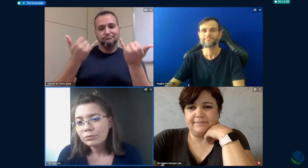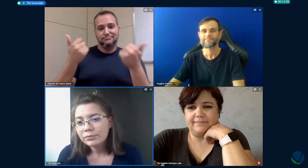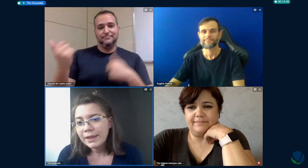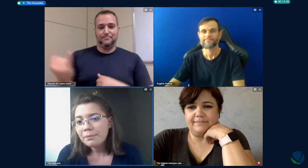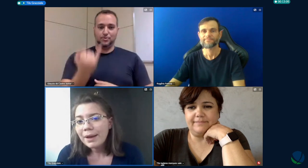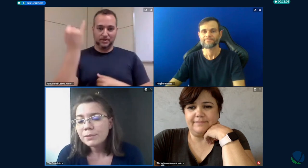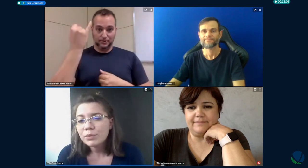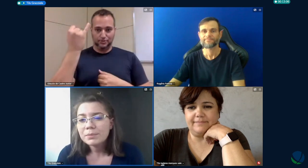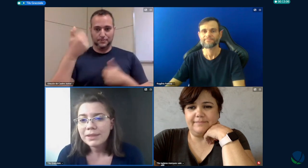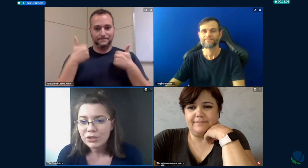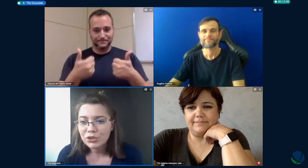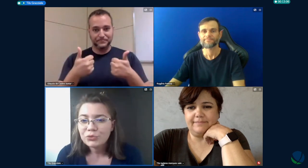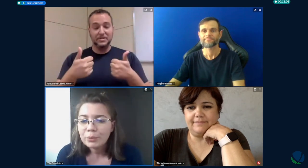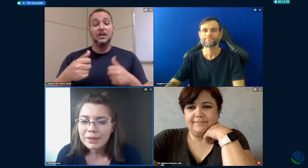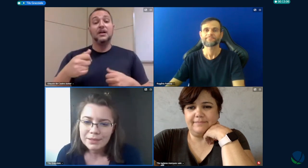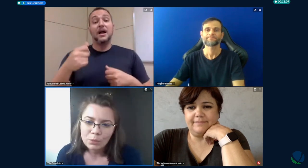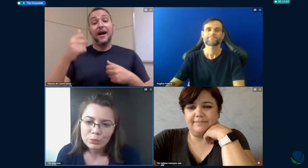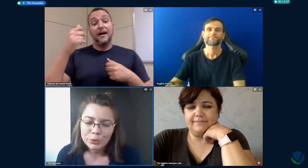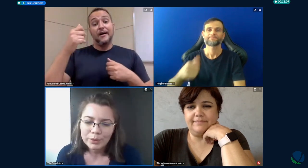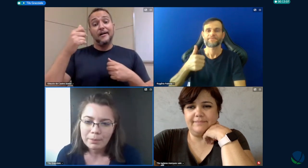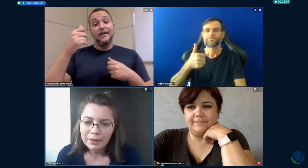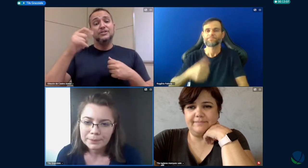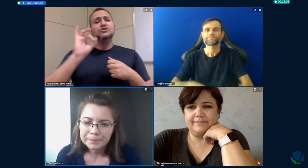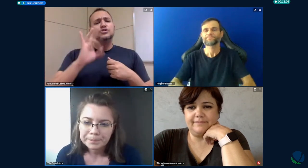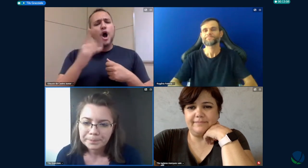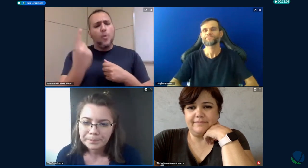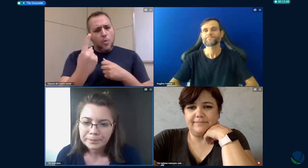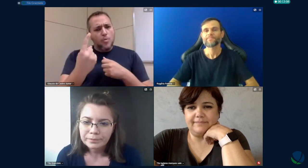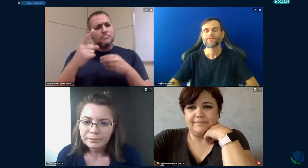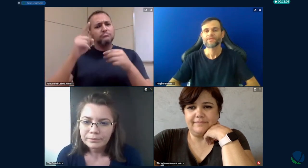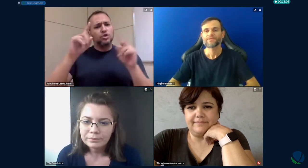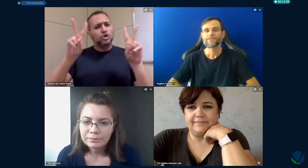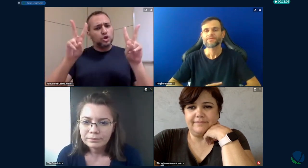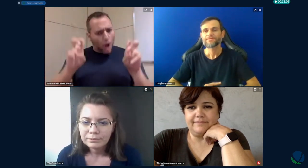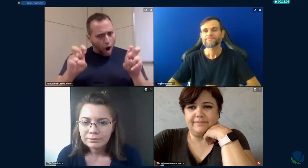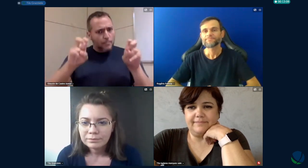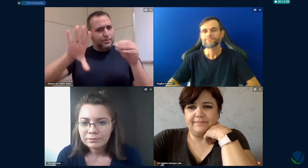surdas vão ter mais possibilidades de informação com o seu trabalho.